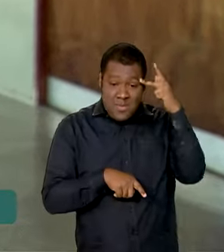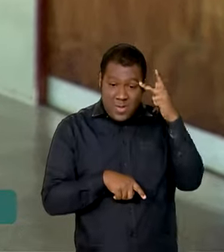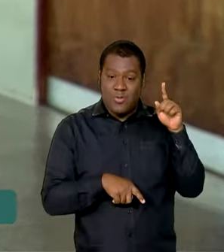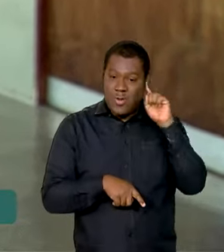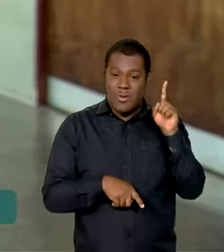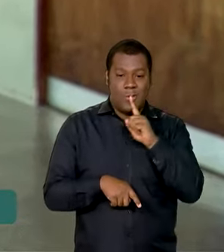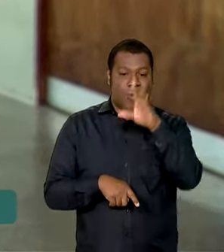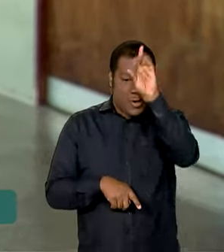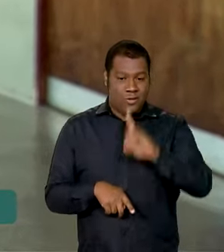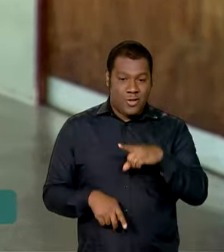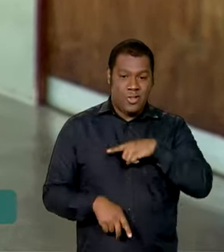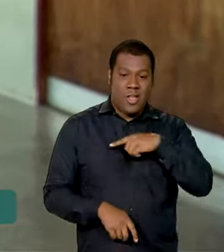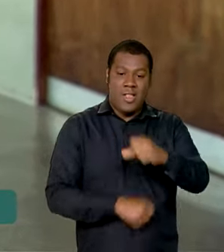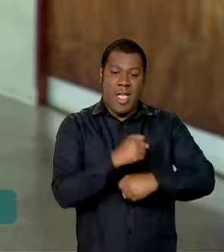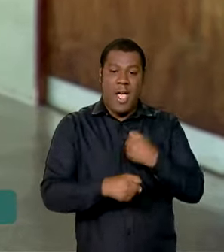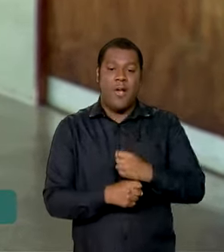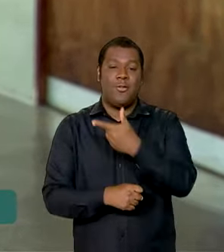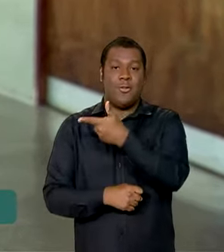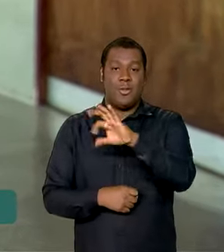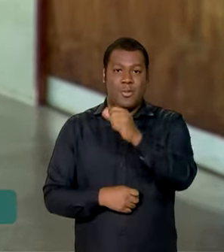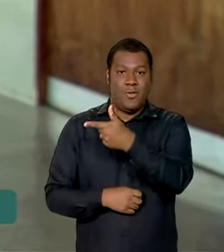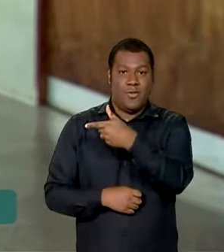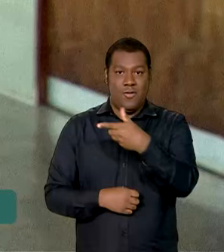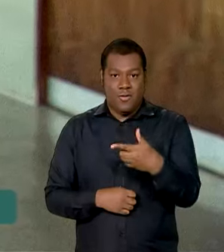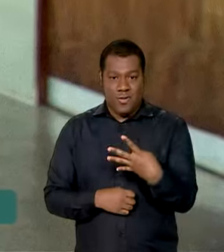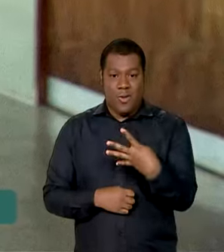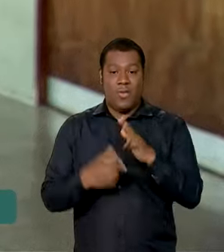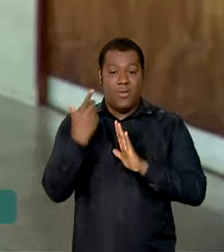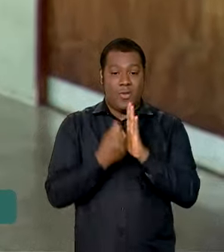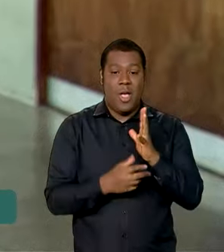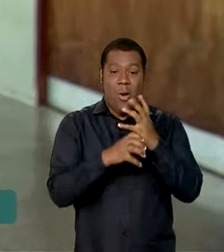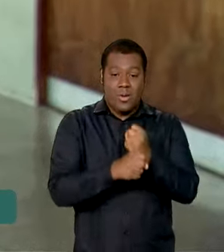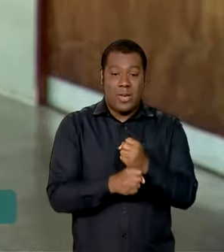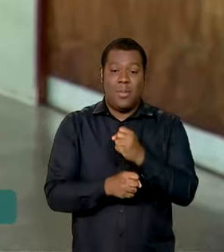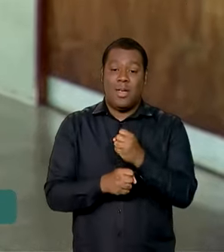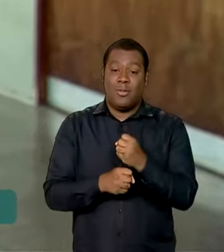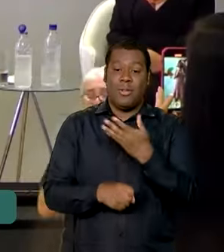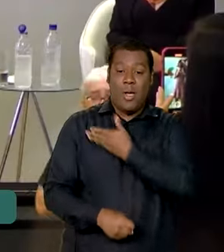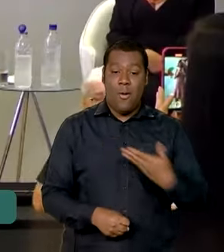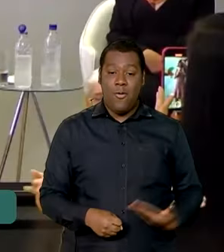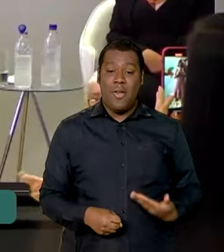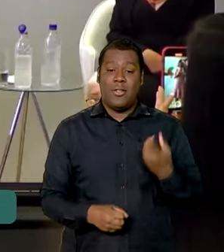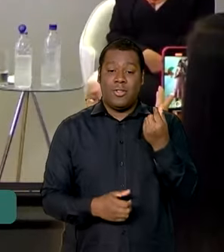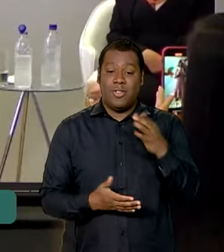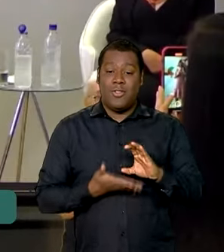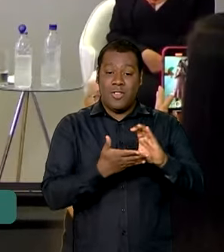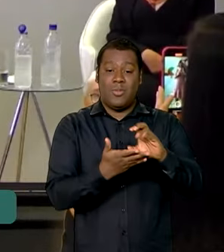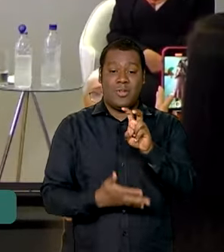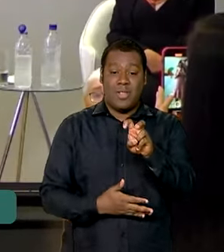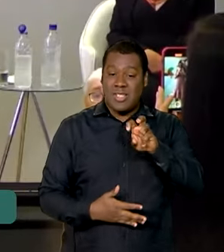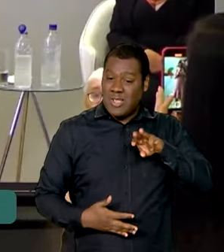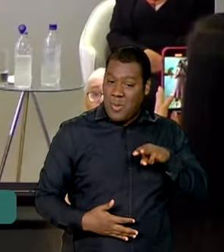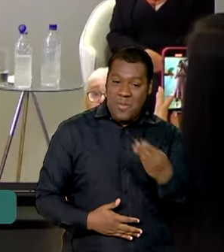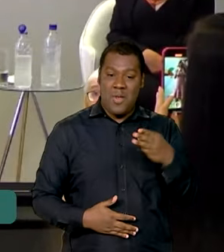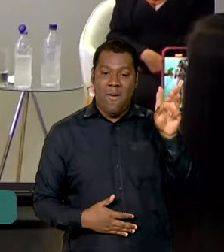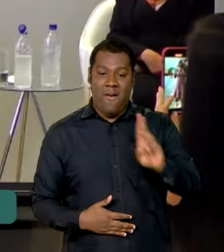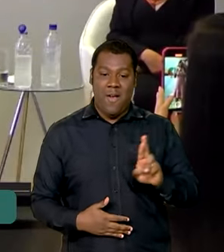E em 2024, o orçamento previsto é de 5 milhões de reais. Nós precisamos